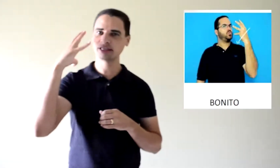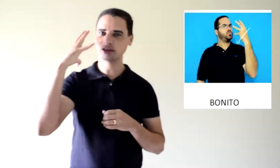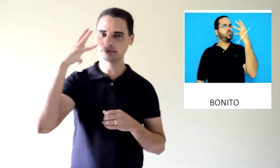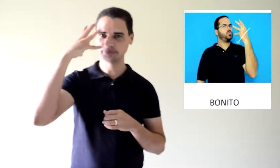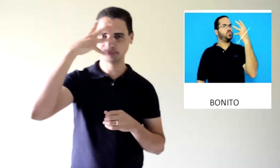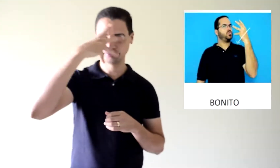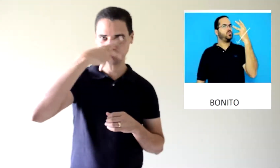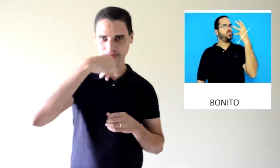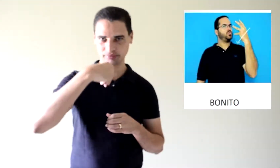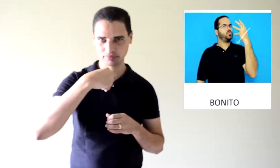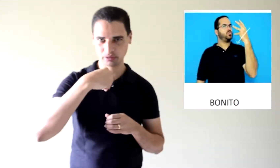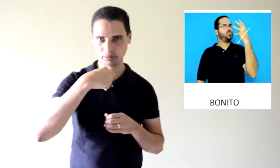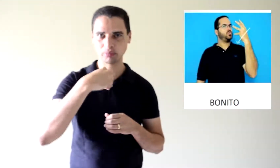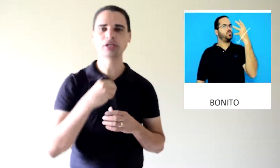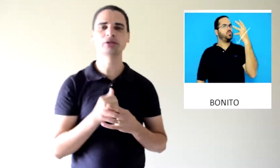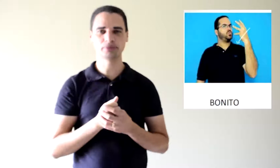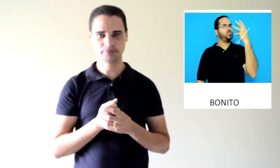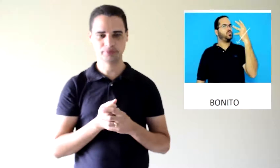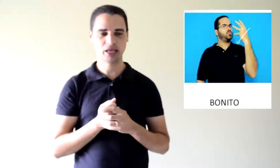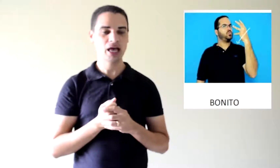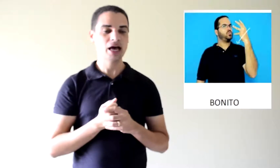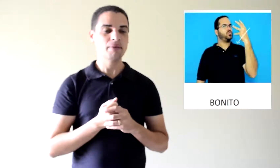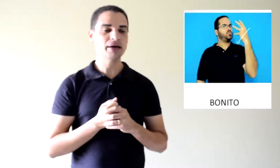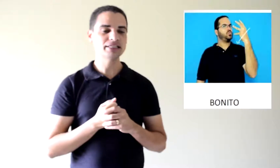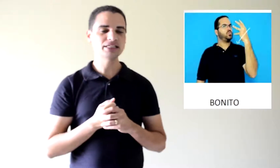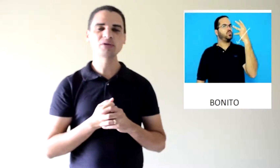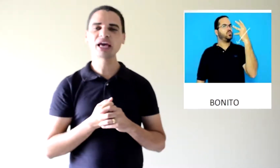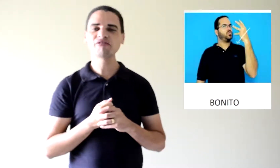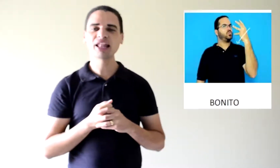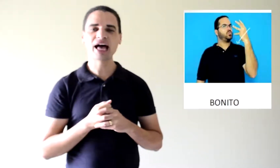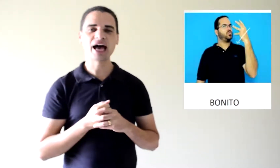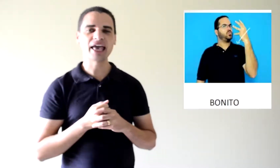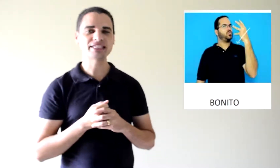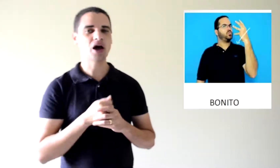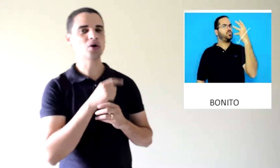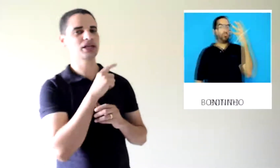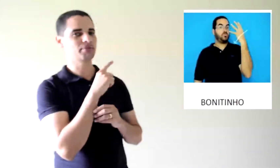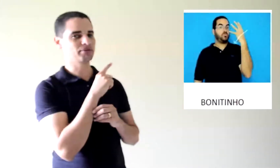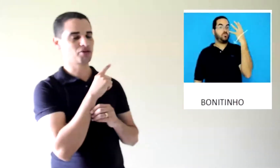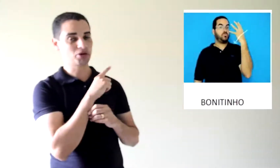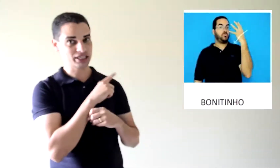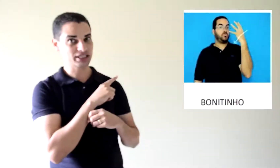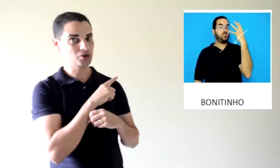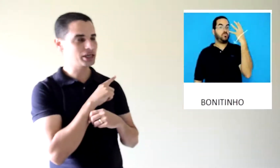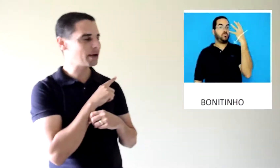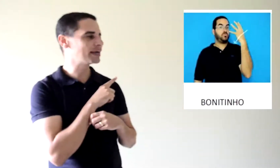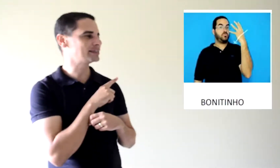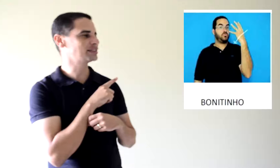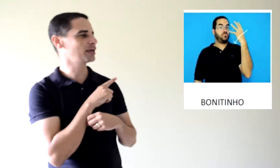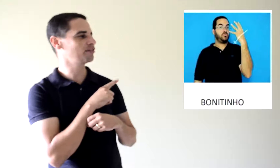ó. Bonito. Mas se eu quero falar vou mostrar essa outra imagem. Se eu quero